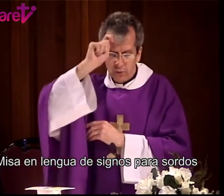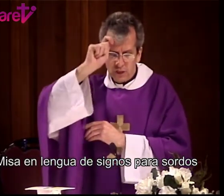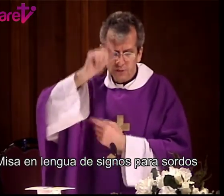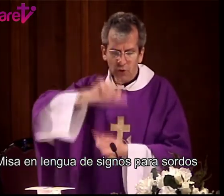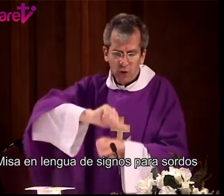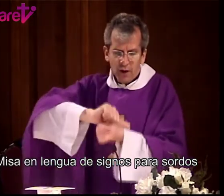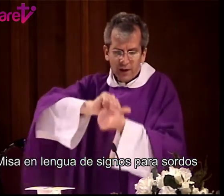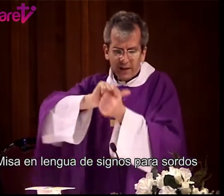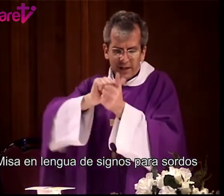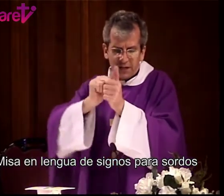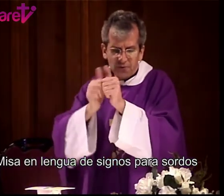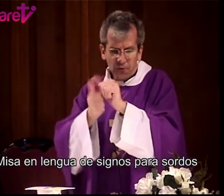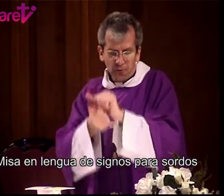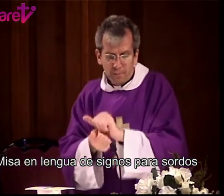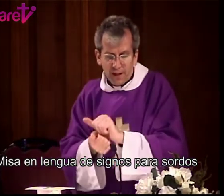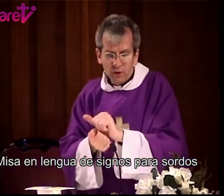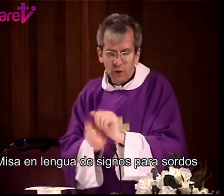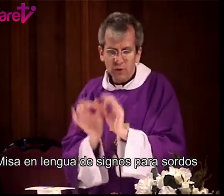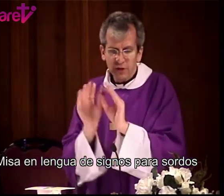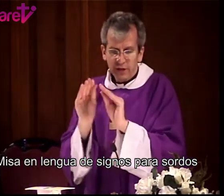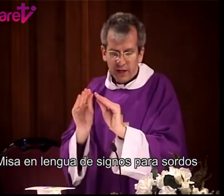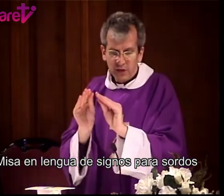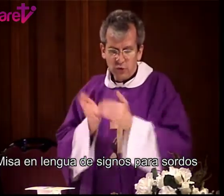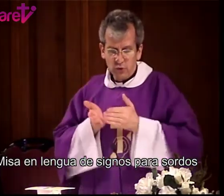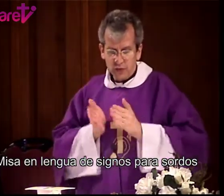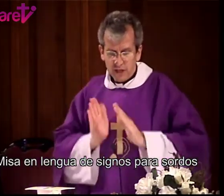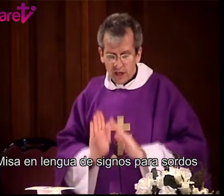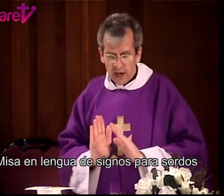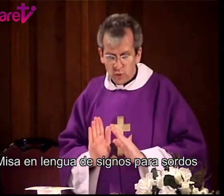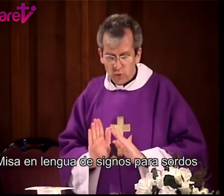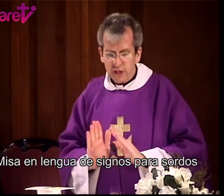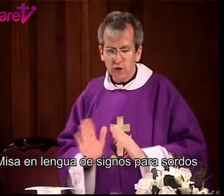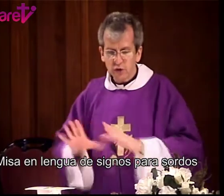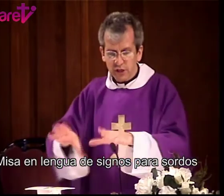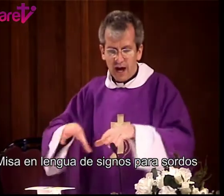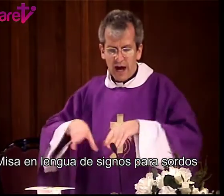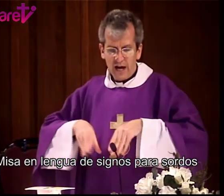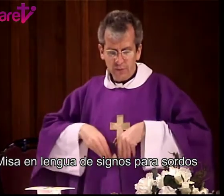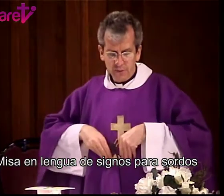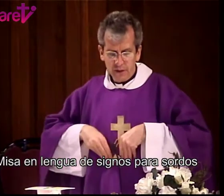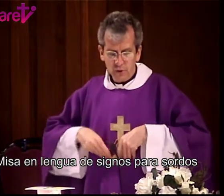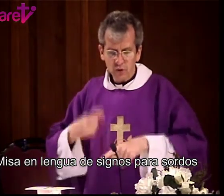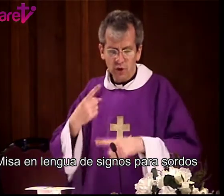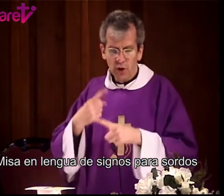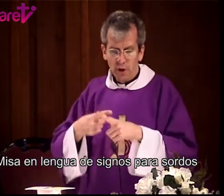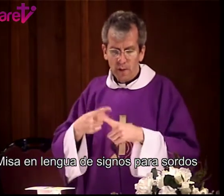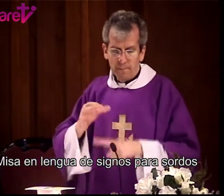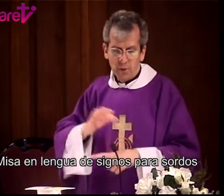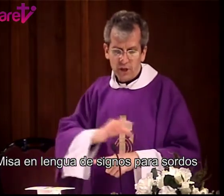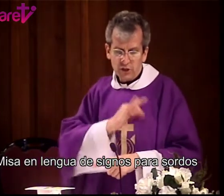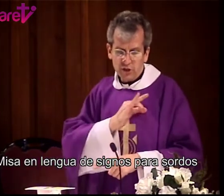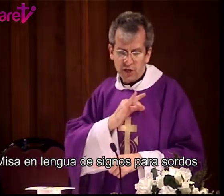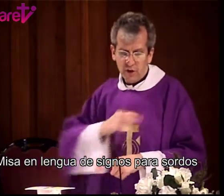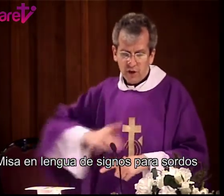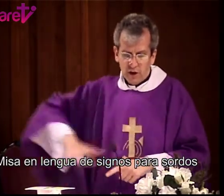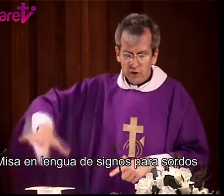bautismo, transformándolos en tus hijos adoptivos. Por eso, Señor, todas